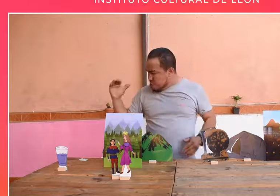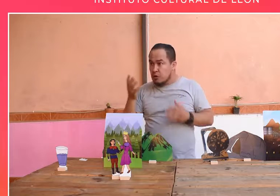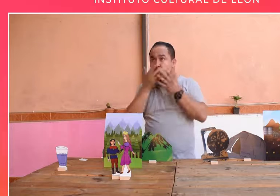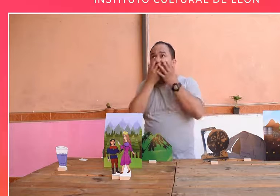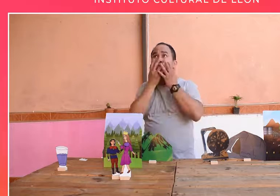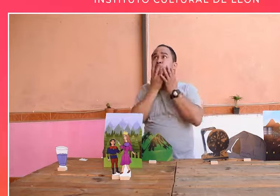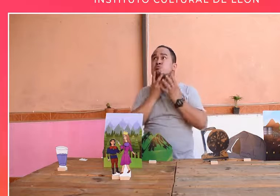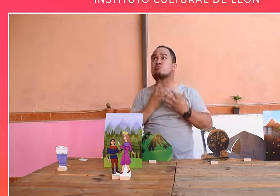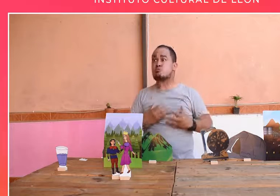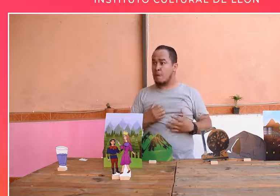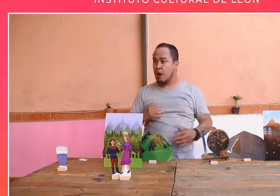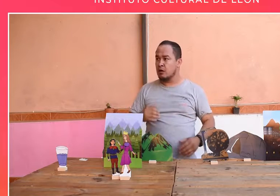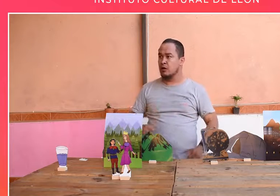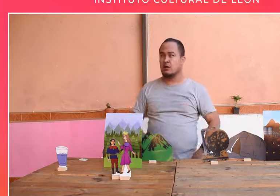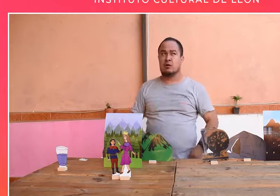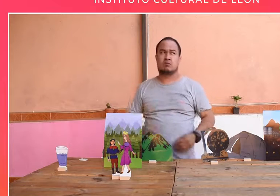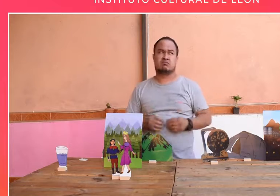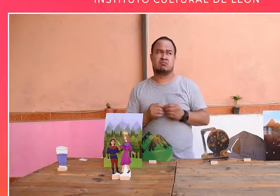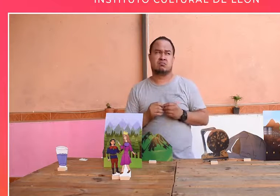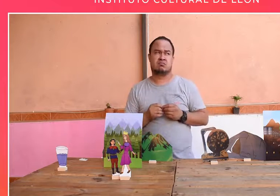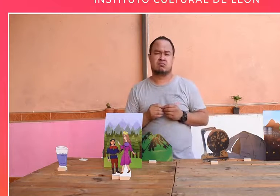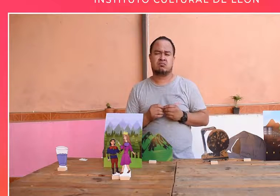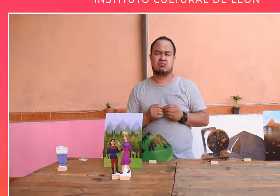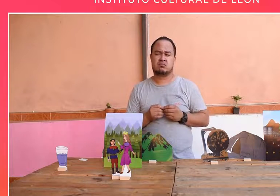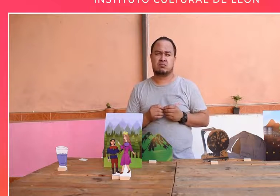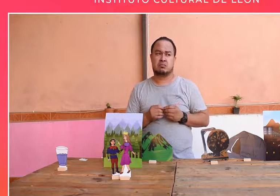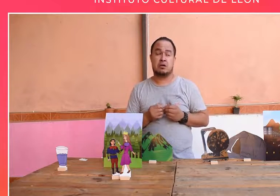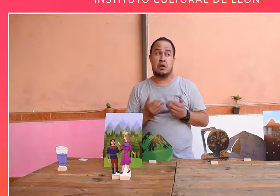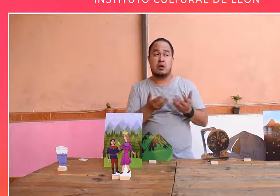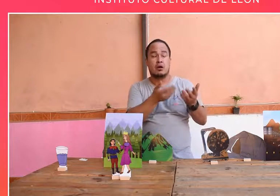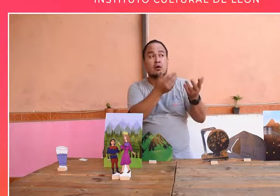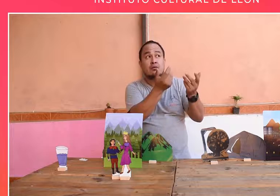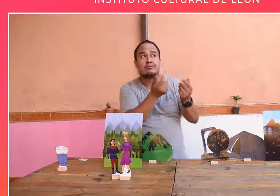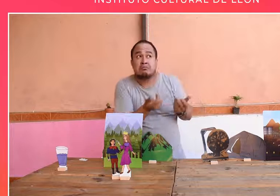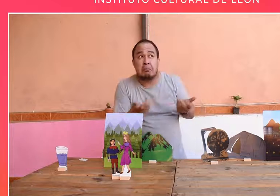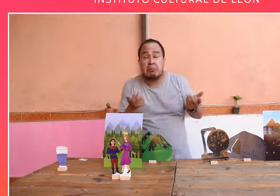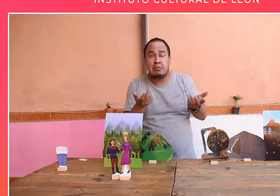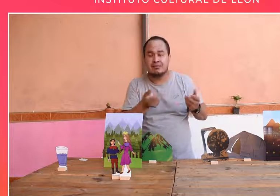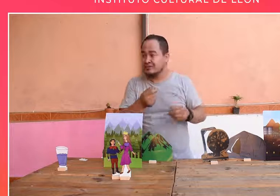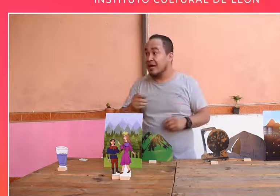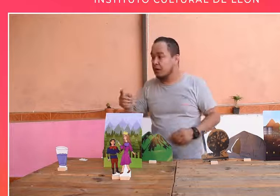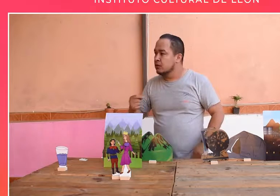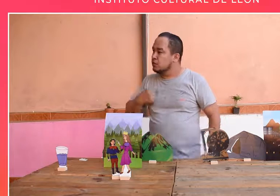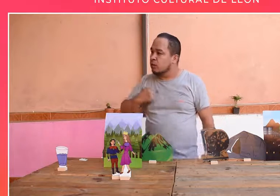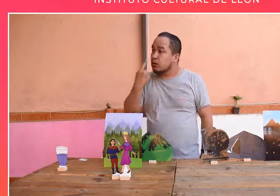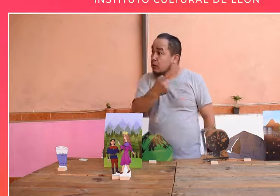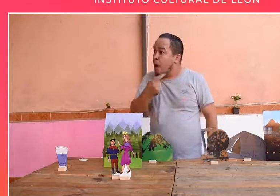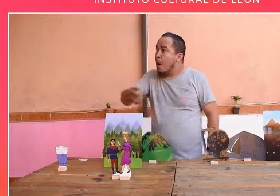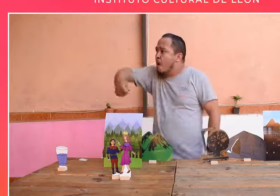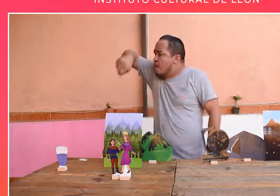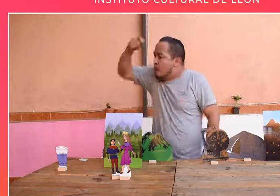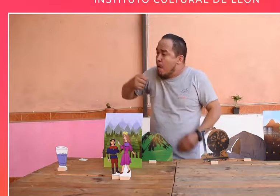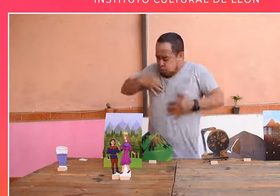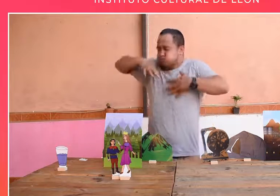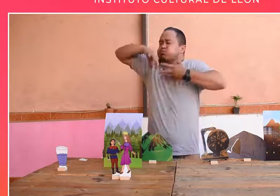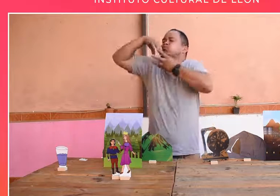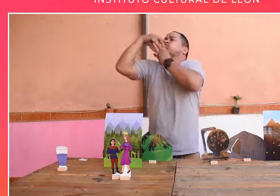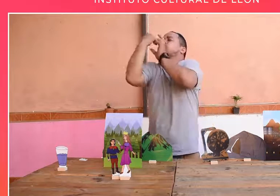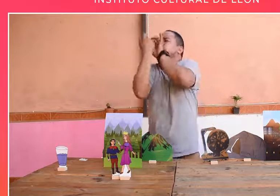El príncipe se quedó extrañado. La princesa le dijo que ellos habían sido quienes le habían lanzado